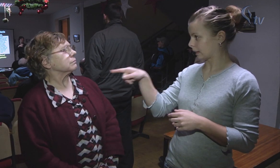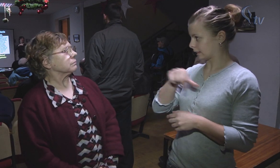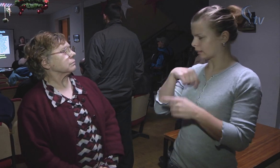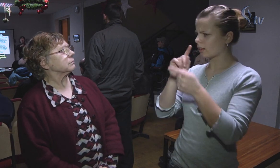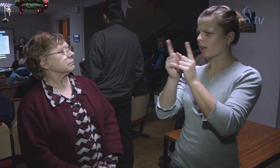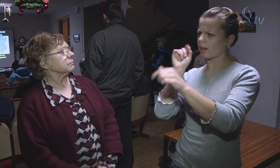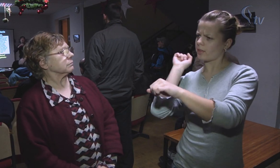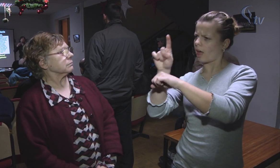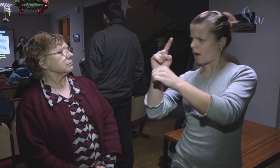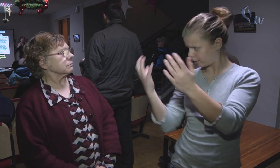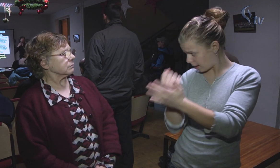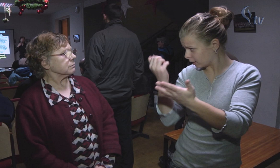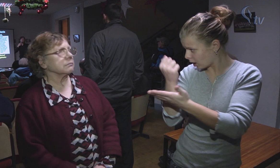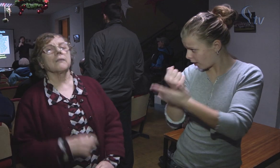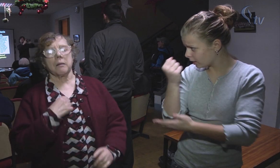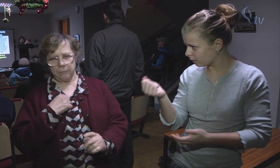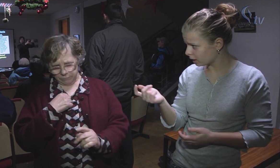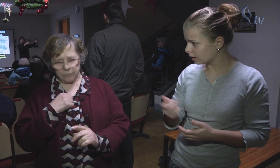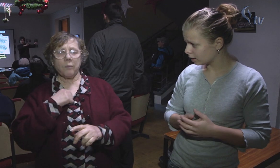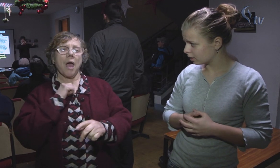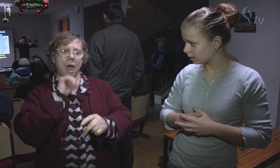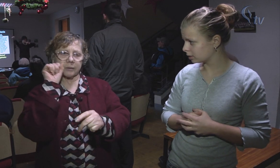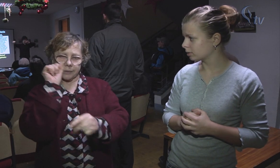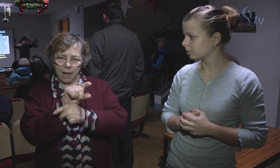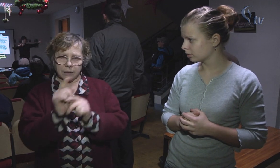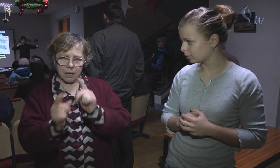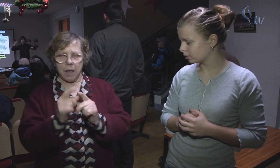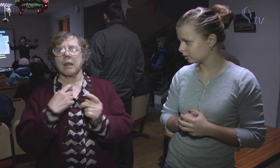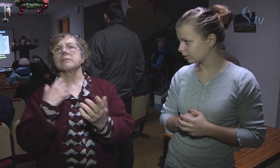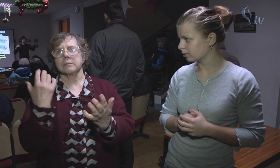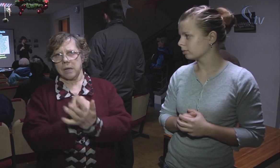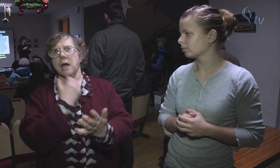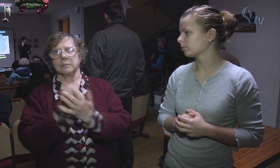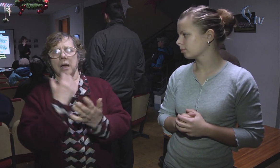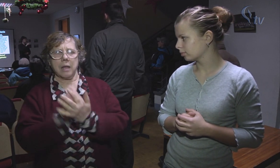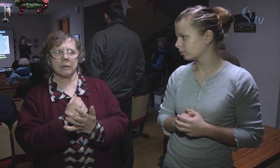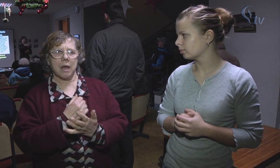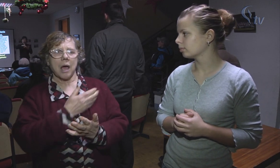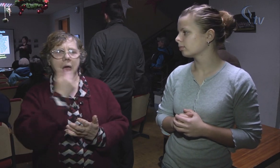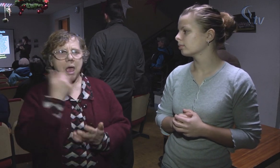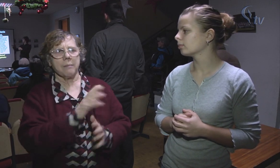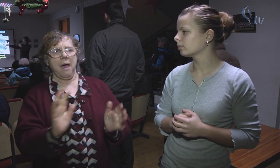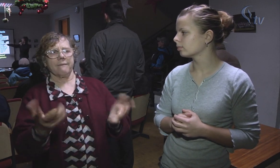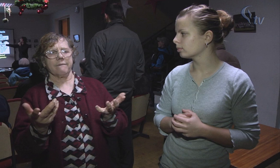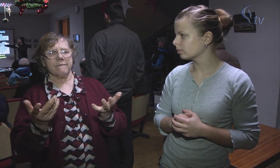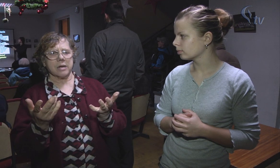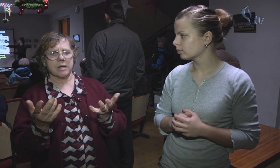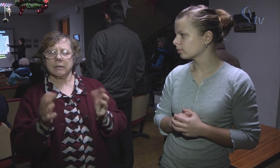Aga sa ise oled tõlketeenust tellinud ja oled saanud. Jah, kui mul on vaja tõlki tellida, siis ma olen saanud küll ilma, ma ei